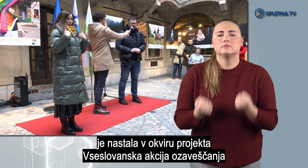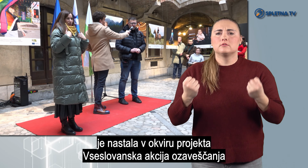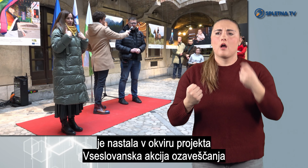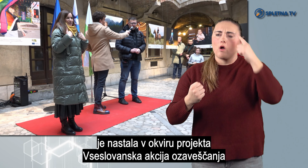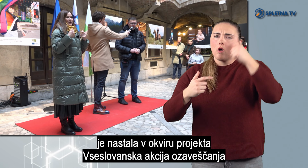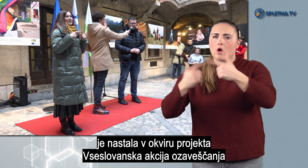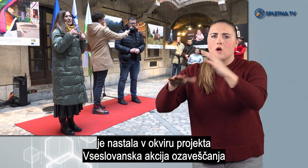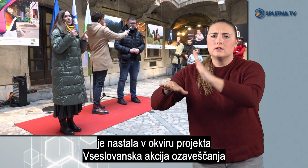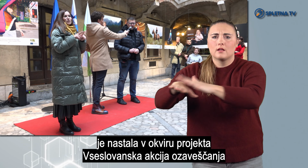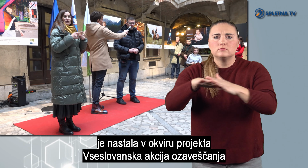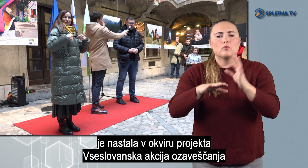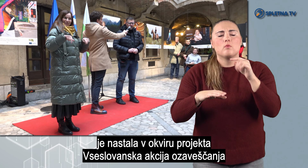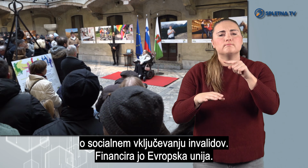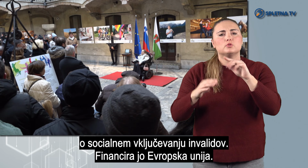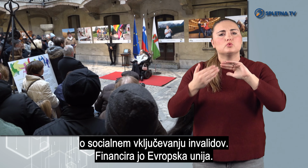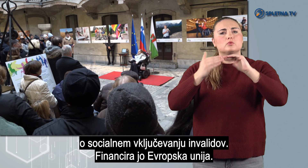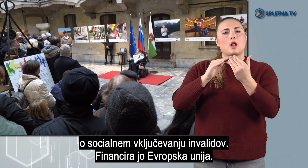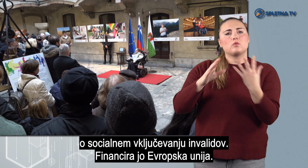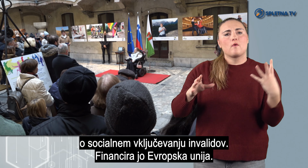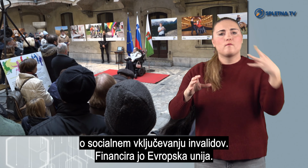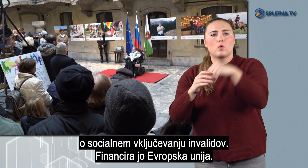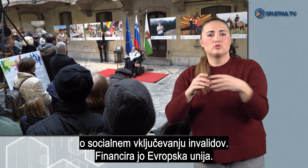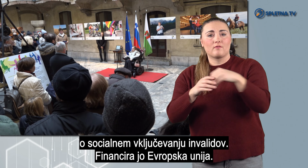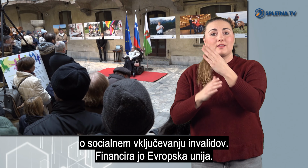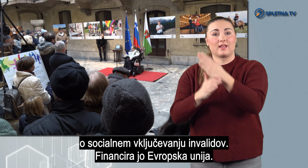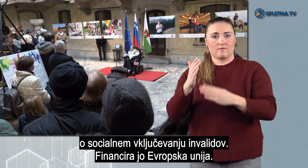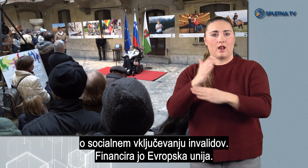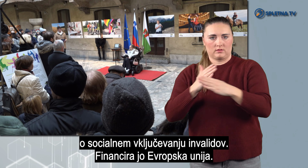ozaveščanja o socialnem vključevanju invalidov.